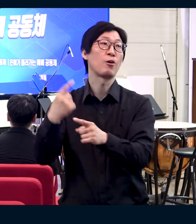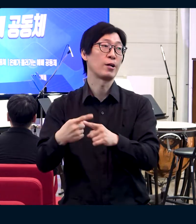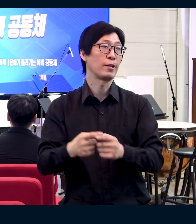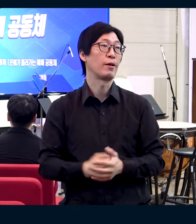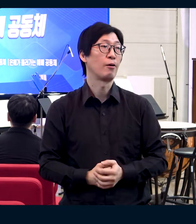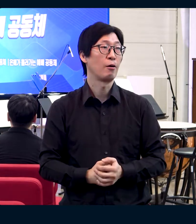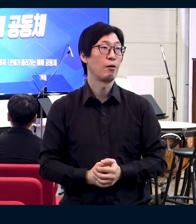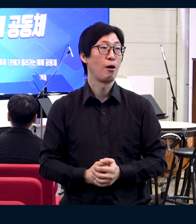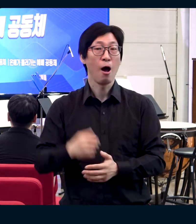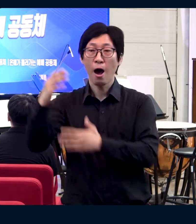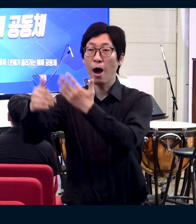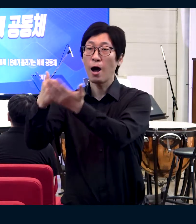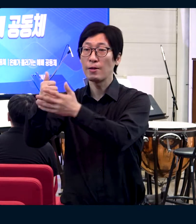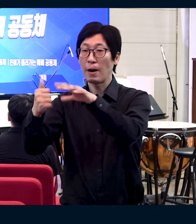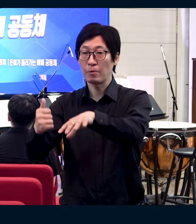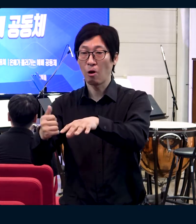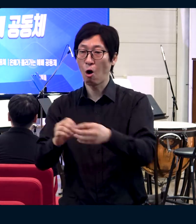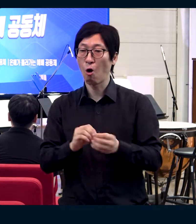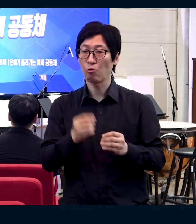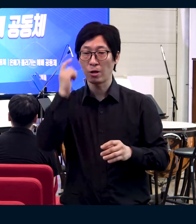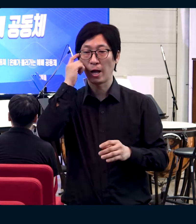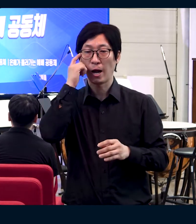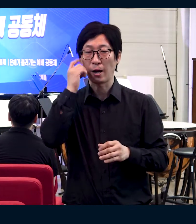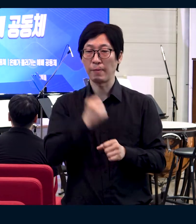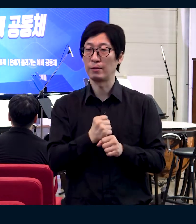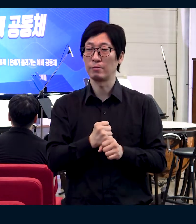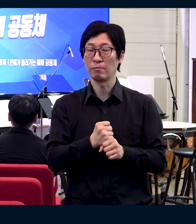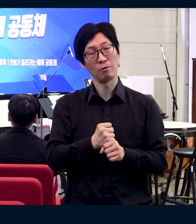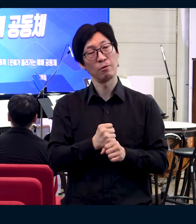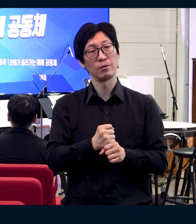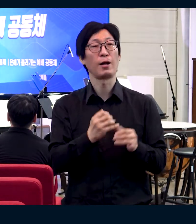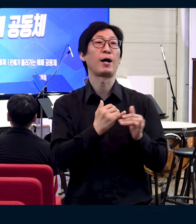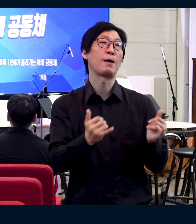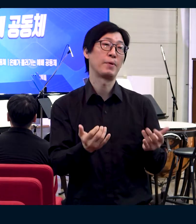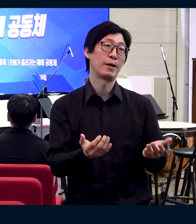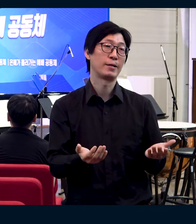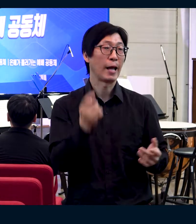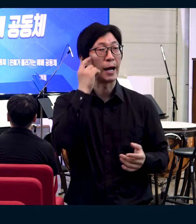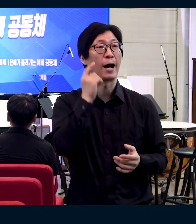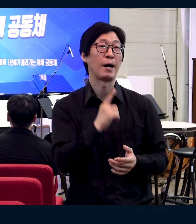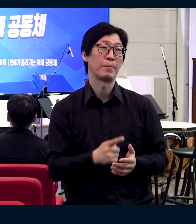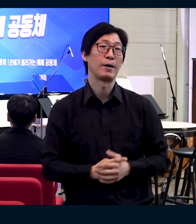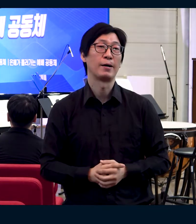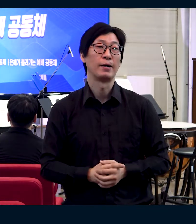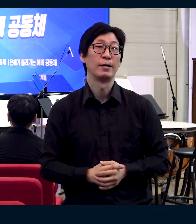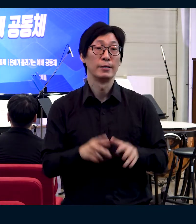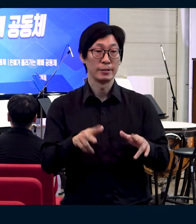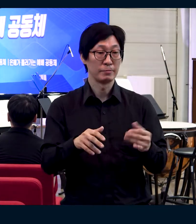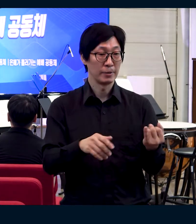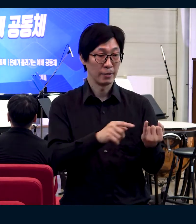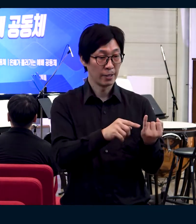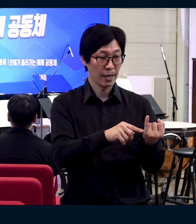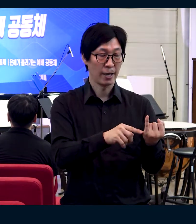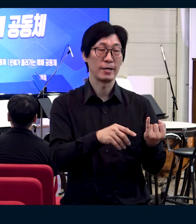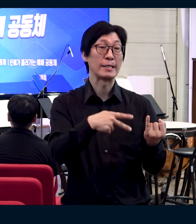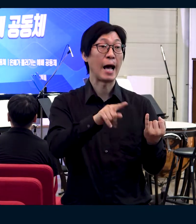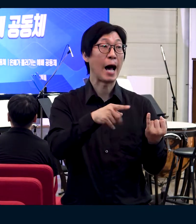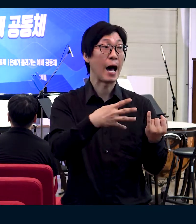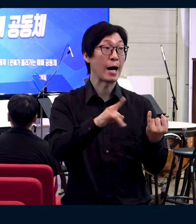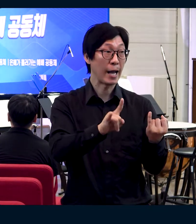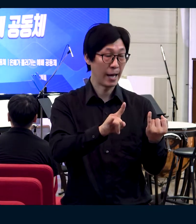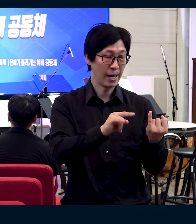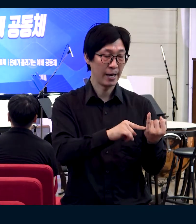살아계신 하나님 앞에서 꼼수를 쓰는 거예요. 그게 바로 인간들이죠. 여기 보세요. 사례의 경우 언뜻